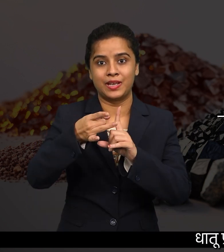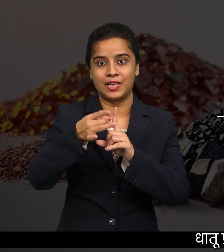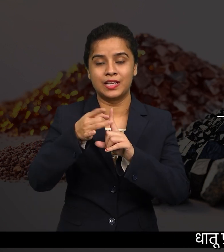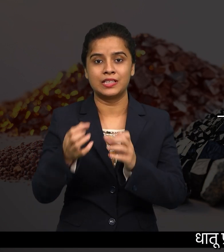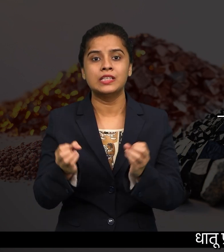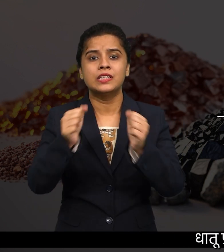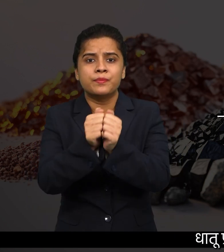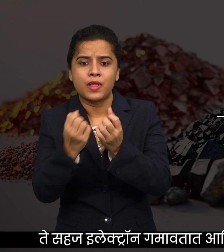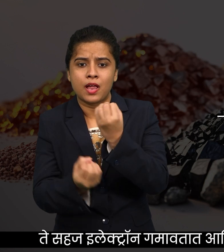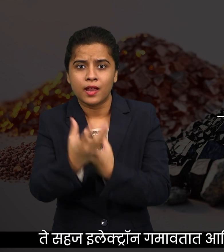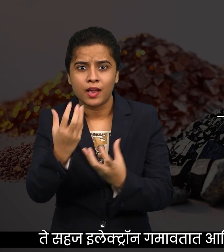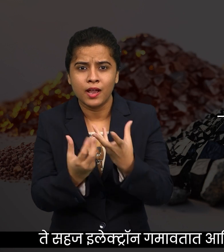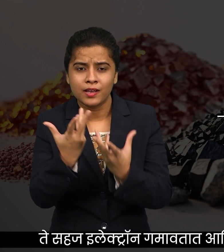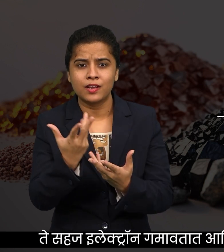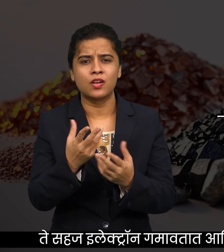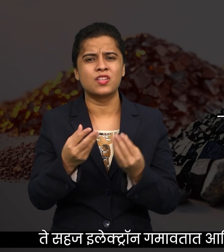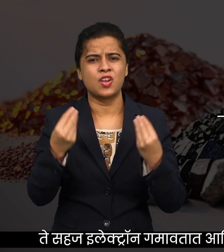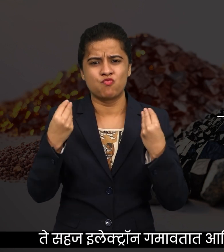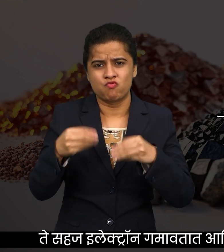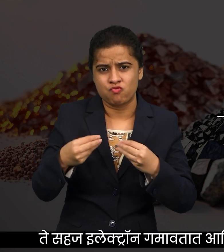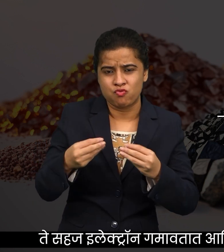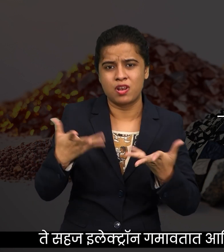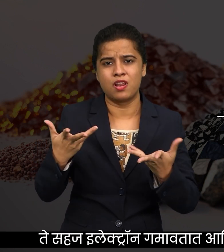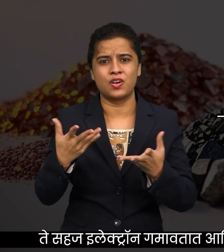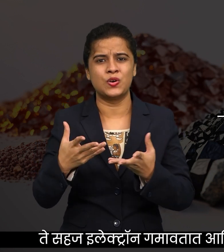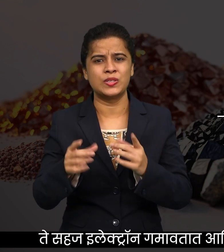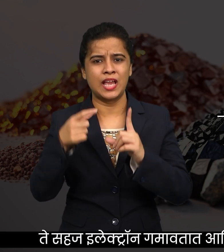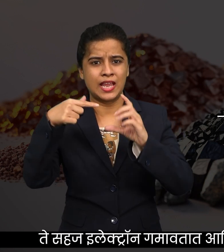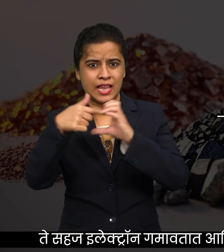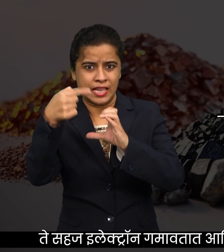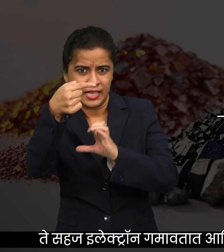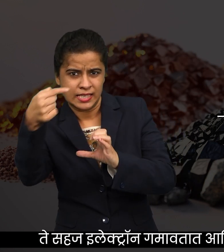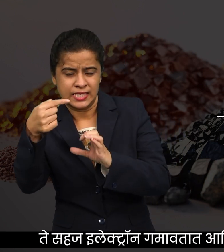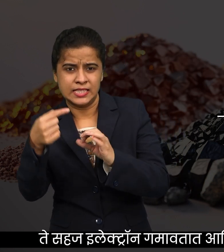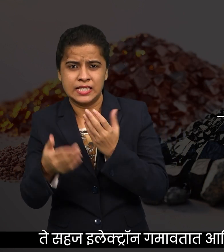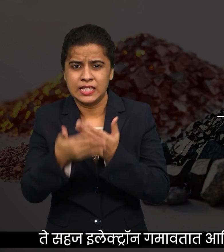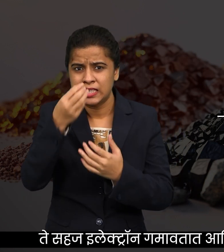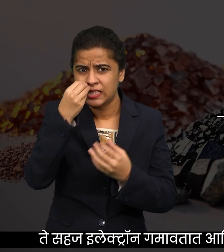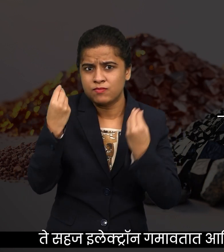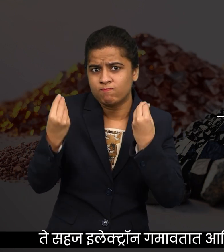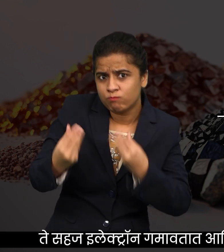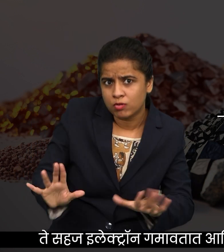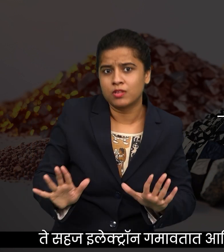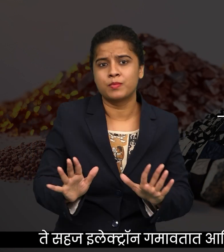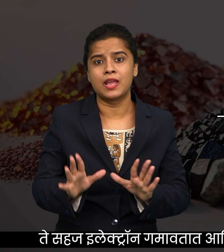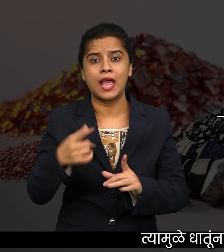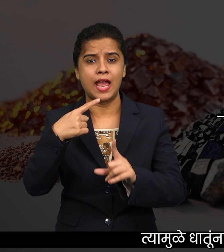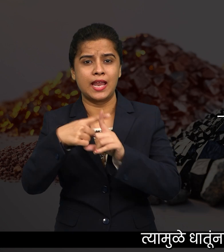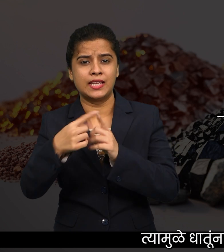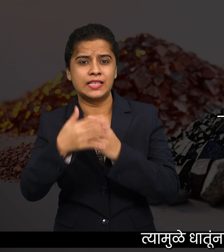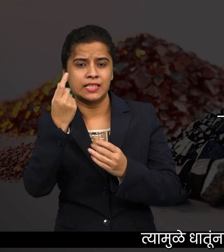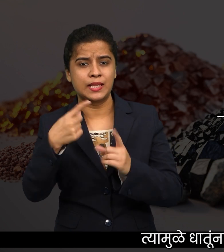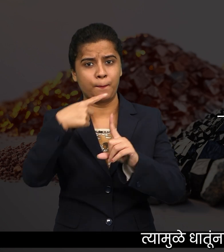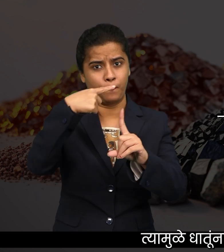धातू प्रतिक्रियाशील असतात. ते सहज इलेक्ट्रॉन गमावतात आणि धनायन सकारात्मक आवेशित आयन बनतात.